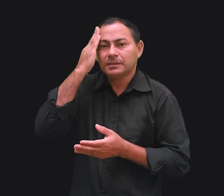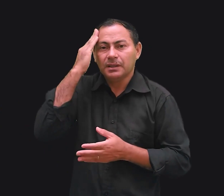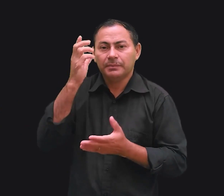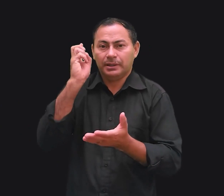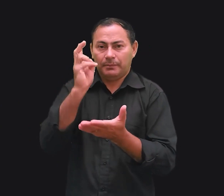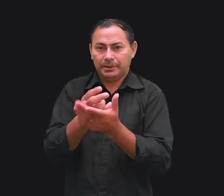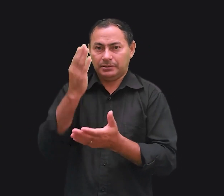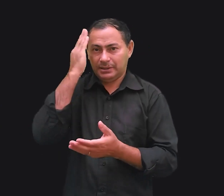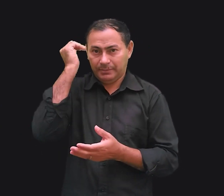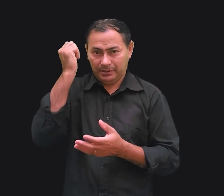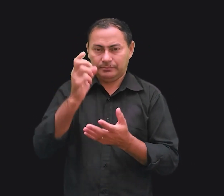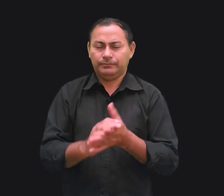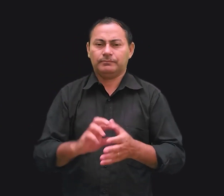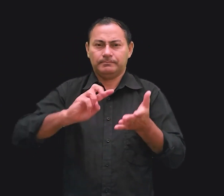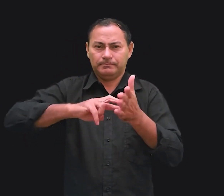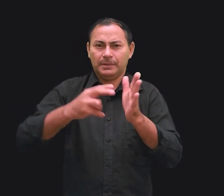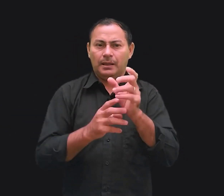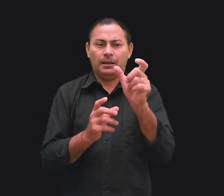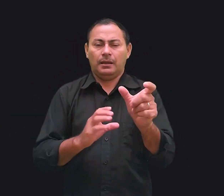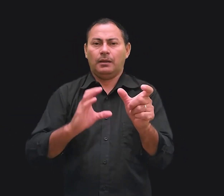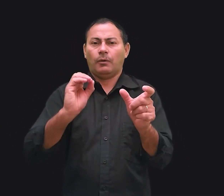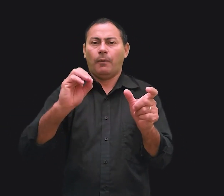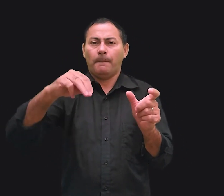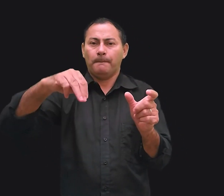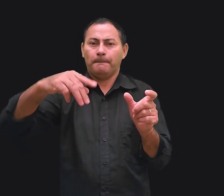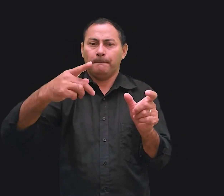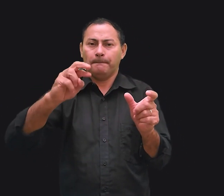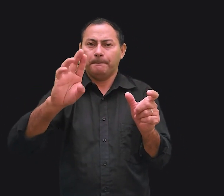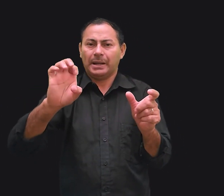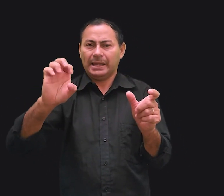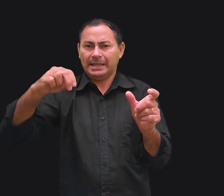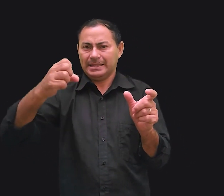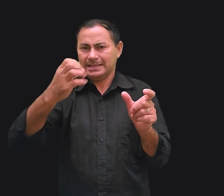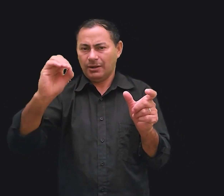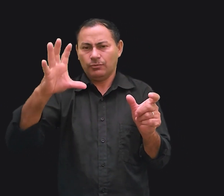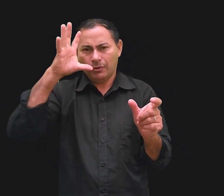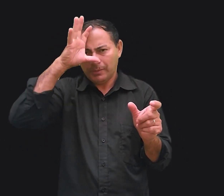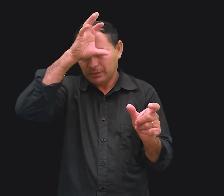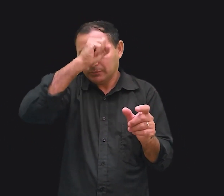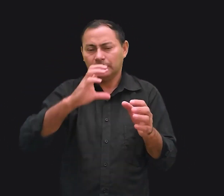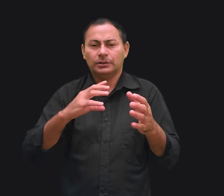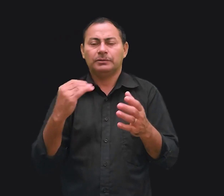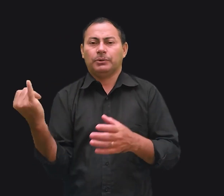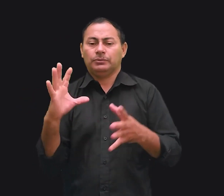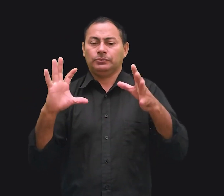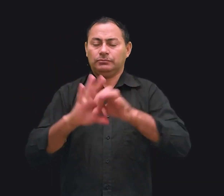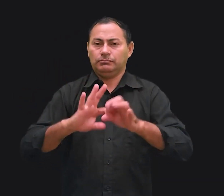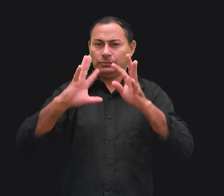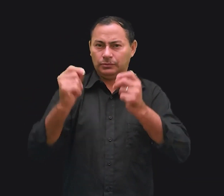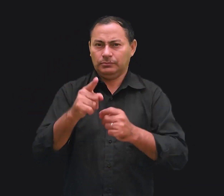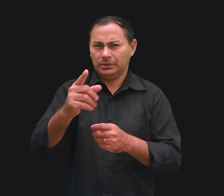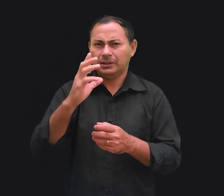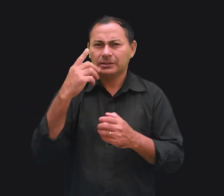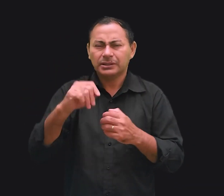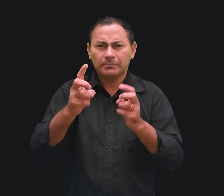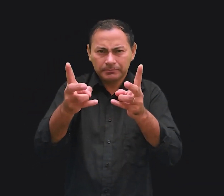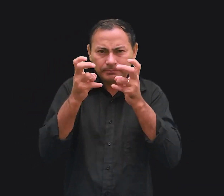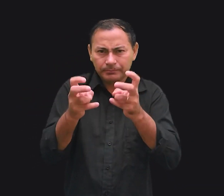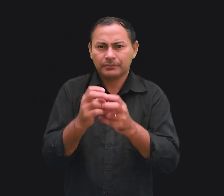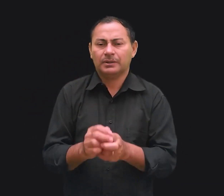descobrir a mesma coisa. A definição da palavra compreensão é importante quando juntamos tudo isso. Vocês já devem ter